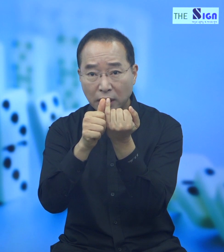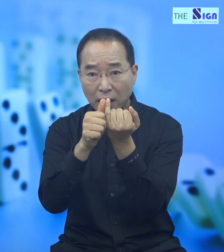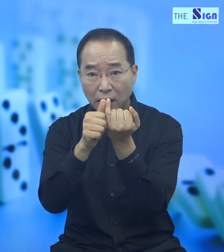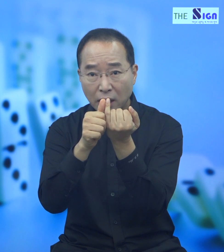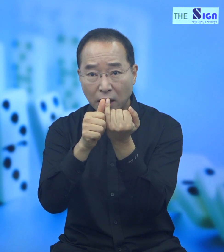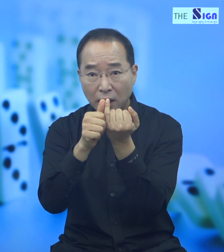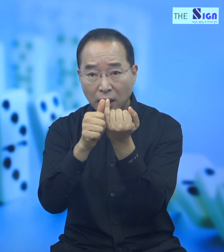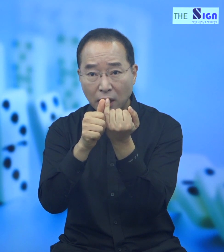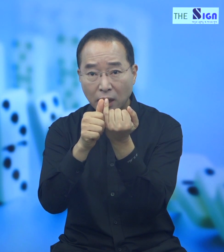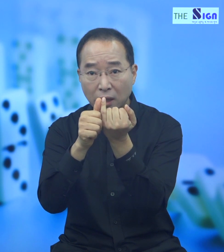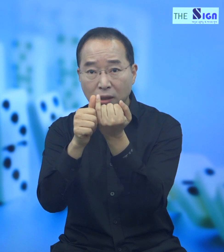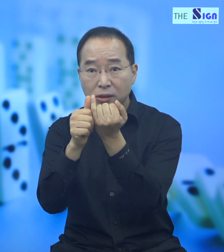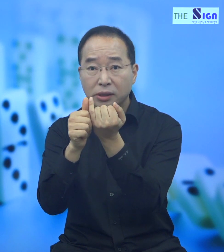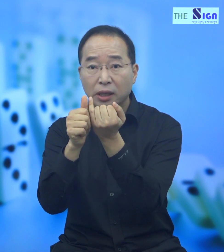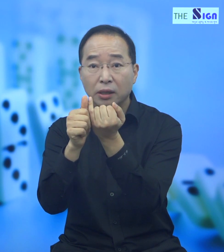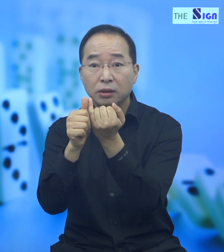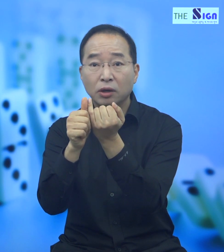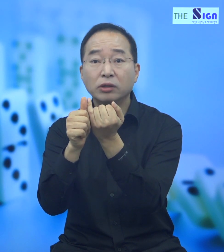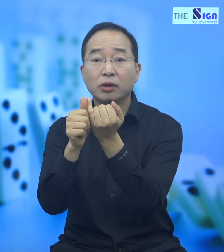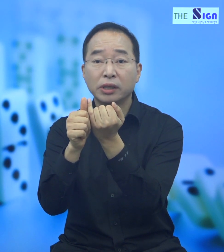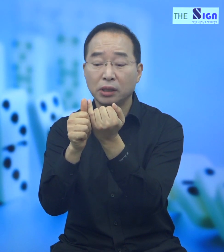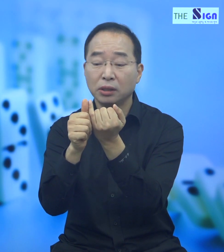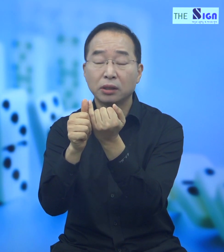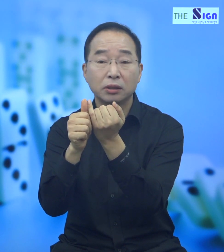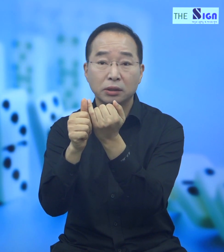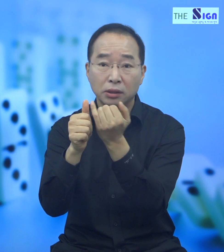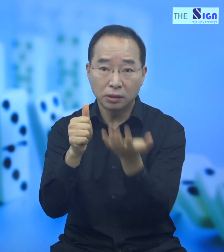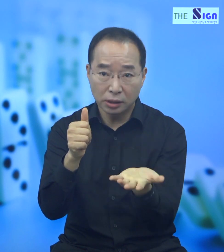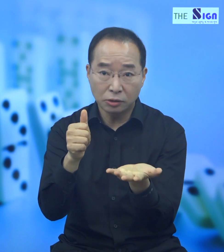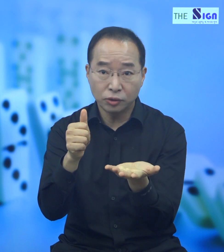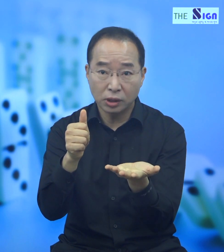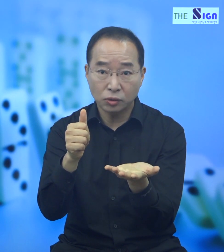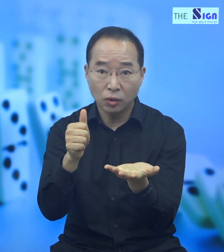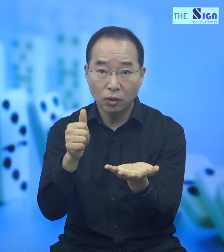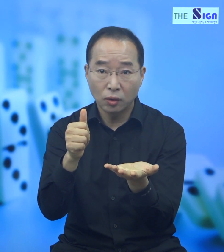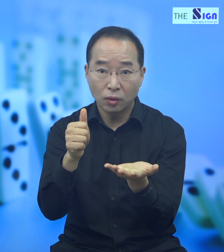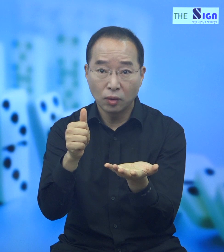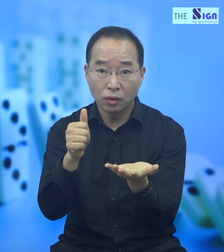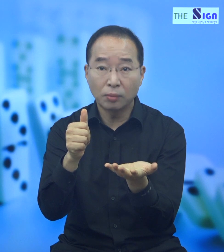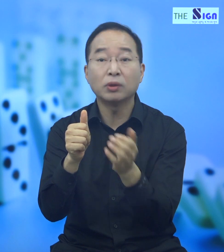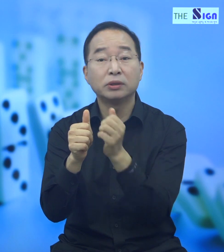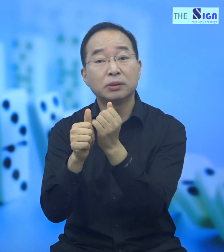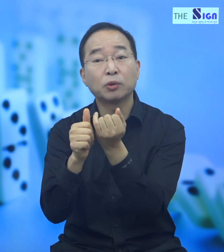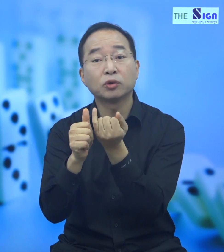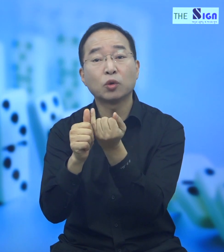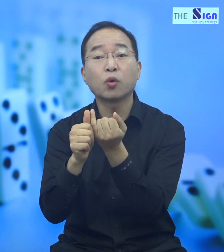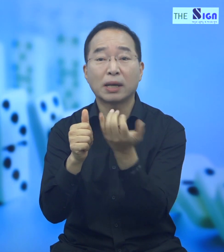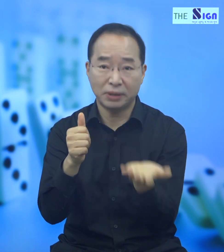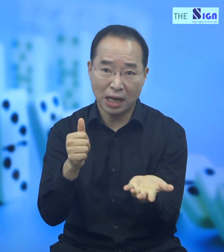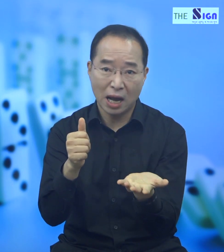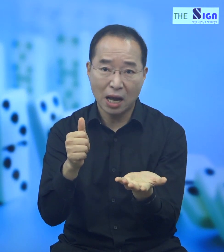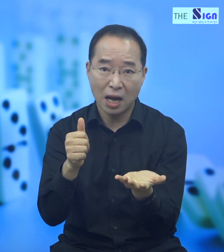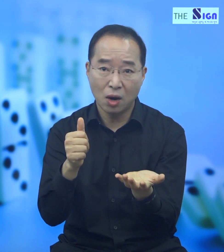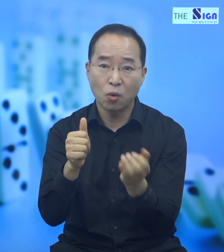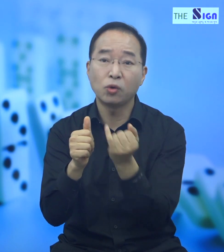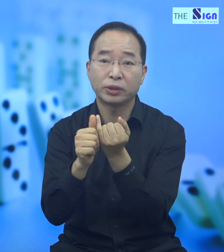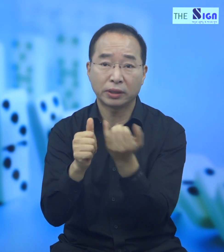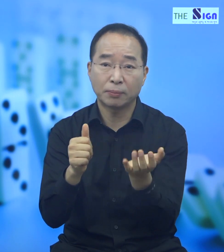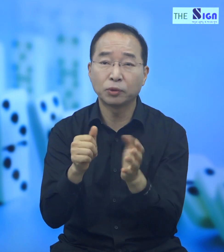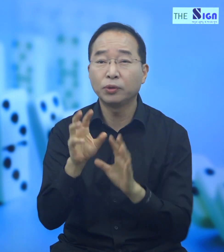결혼했는데 이제 여성이 이렇게 될 수 있겠죠. 그러면 이제 보통 이제 홀압이다. 홀로 됐다. 보통